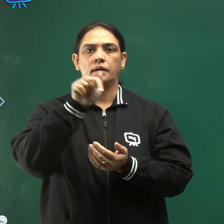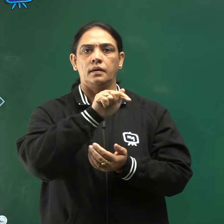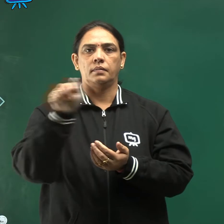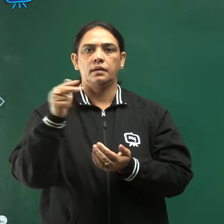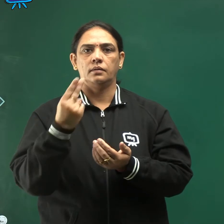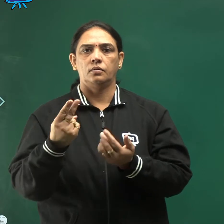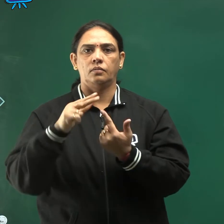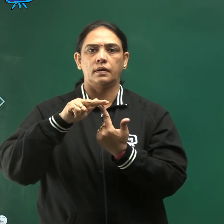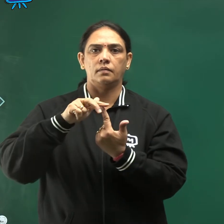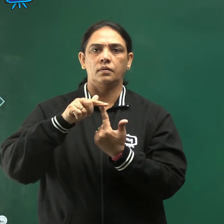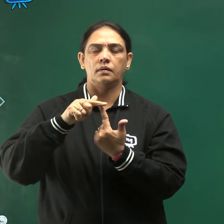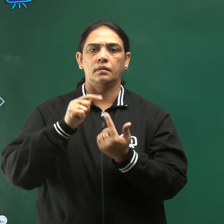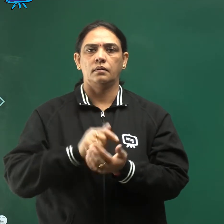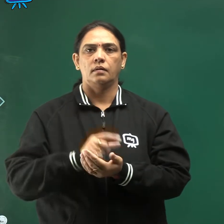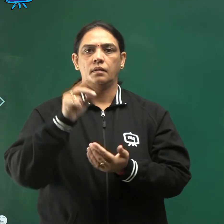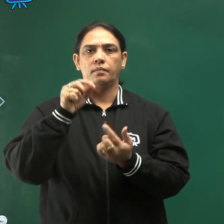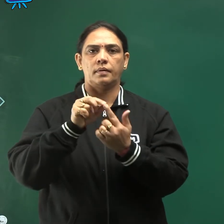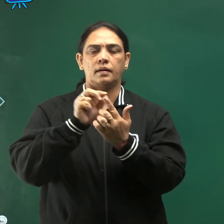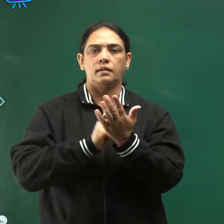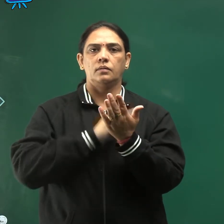वर्गमूल भाग 2